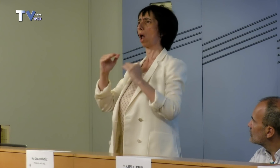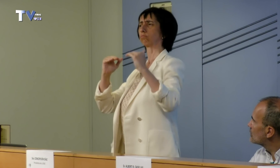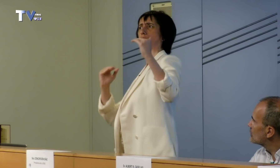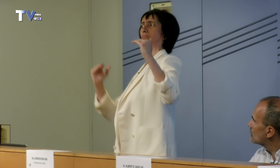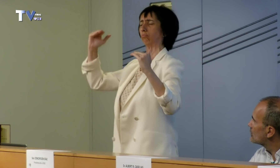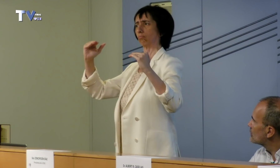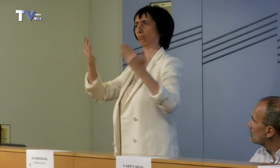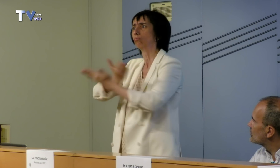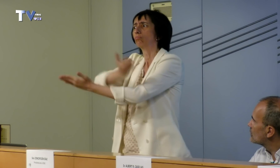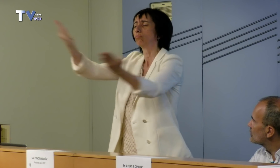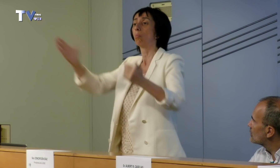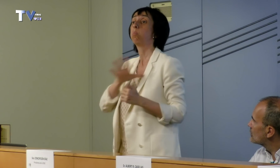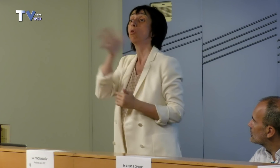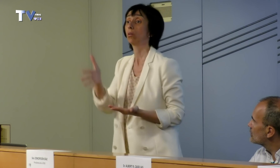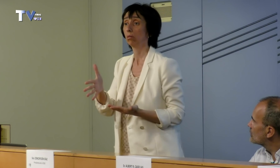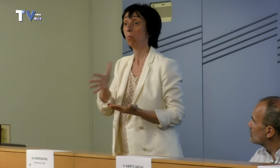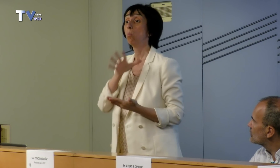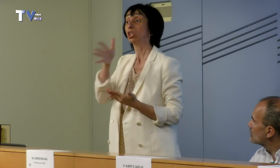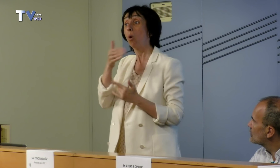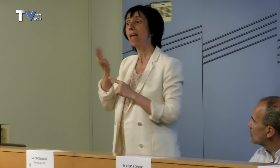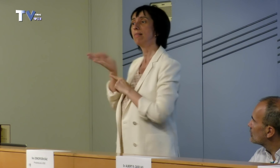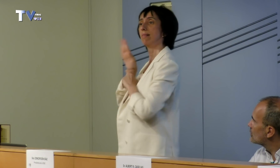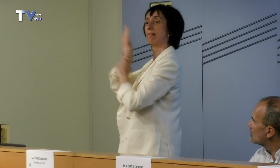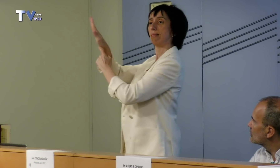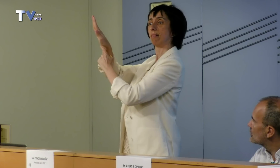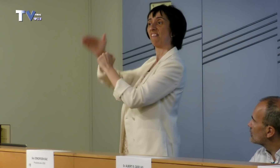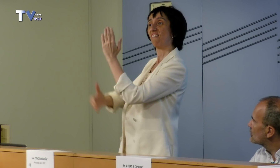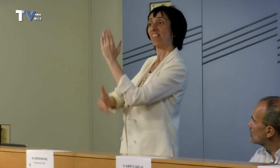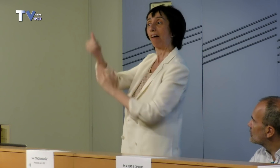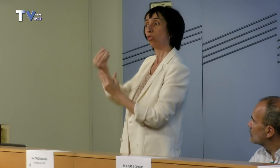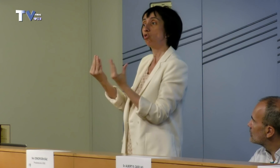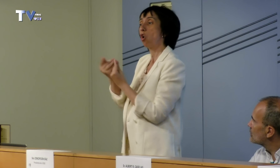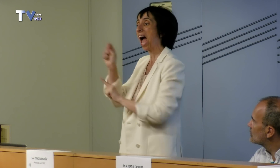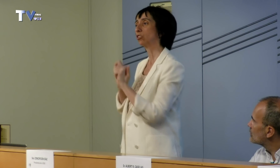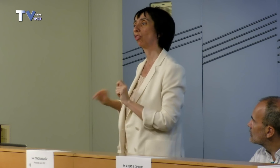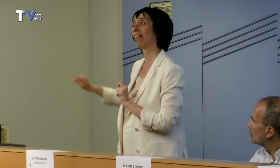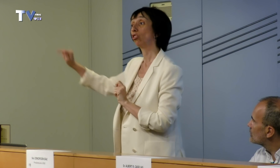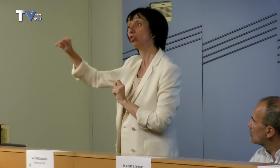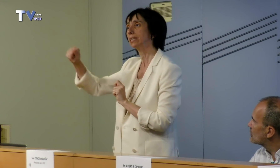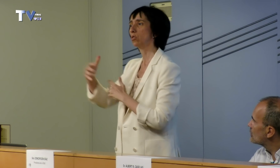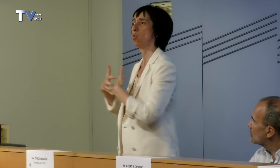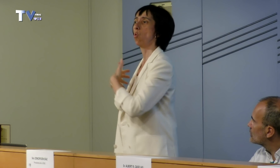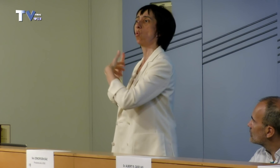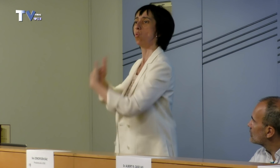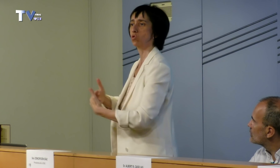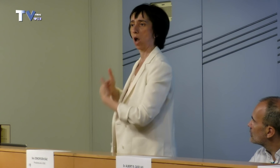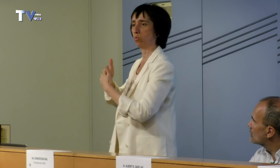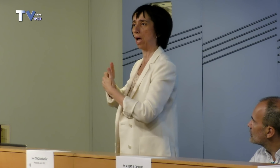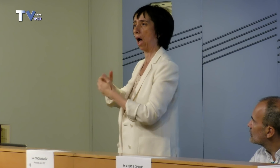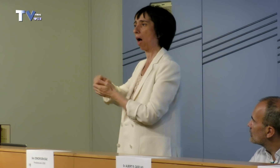Cal trencar més barreres de comunicació, més barreres d'accessibilitat i demostrar a totes les federacions la lluita